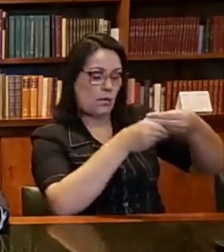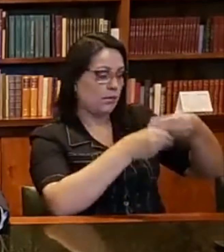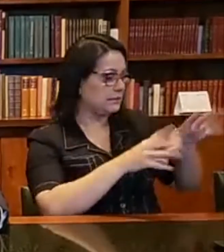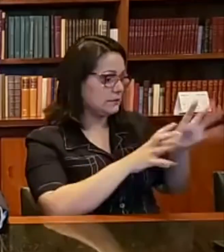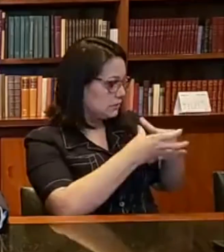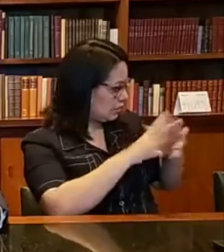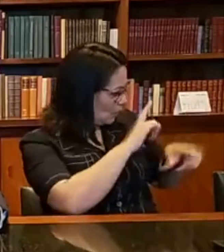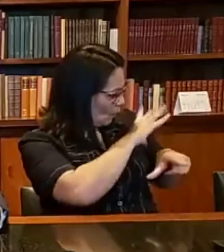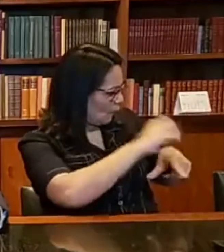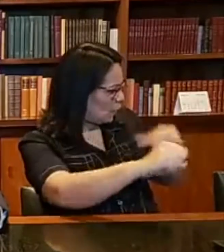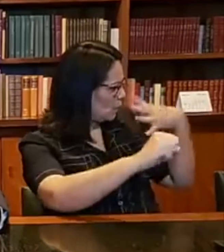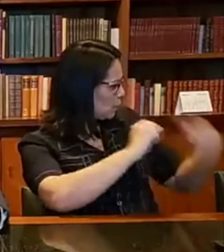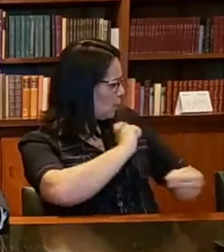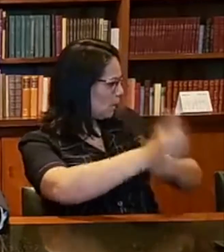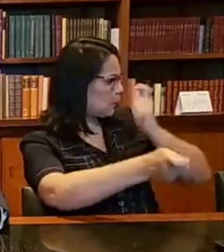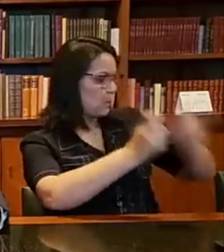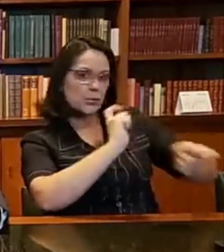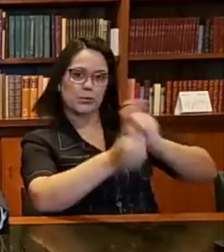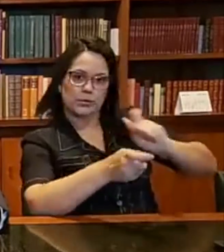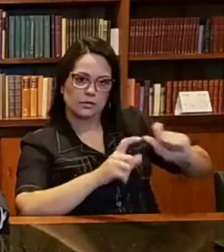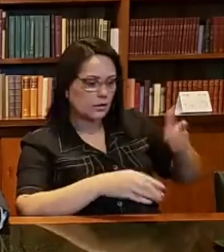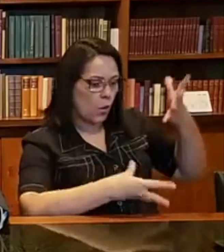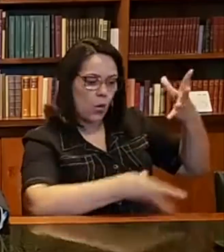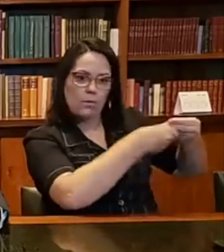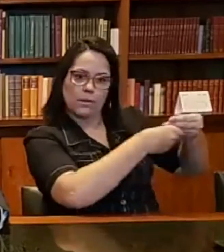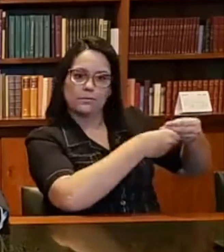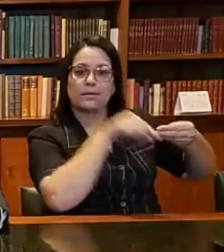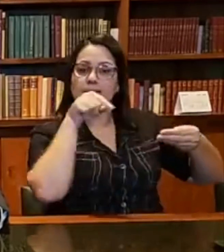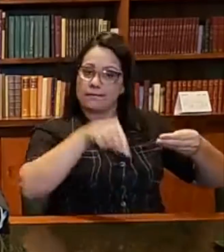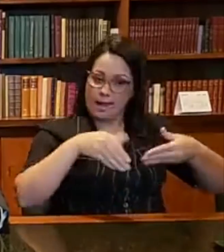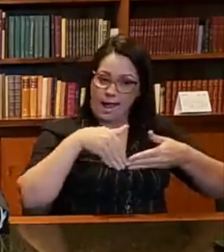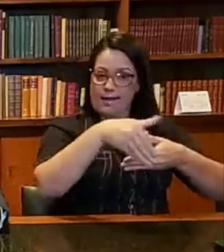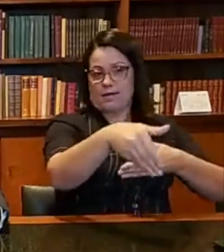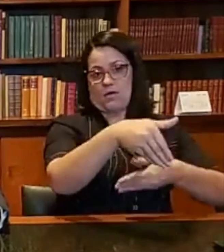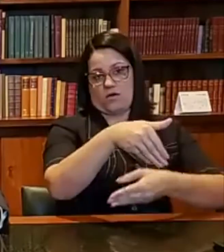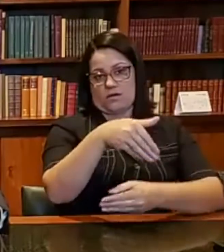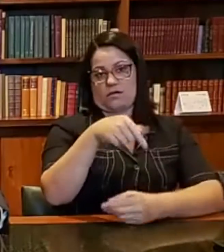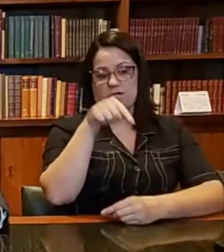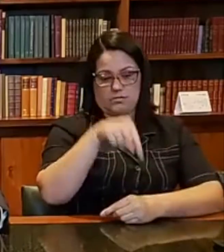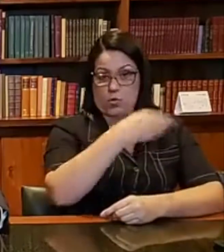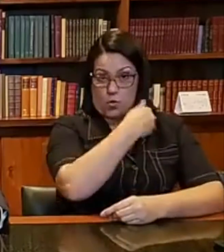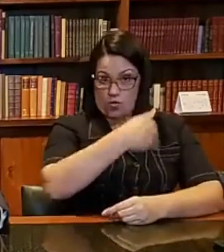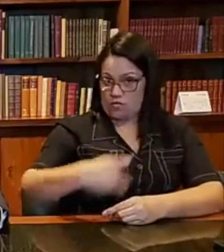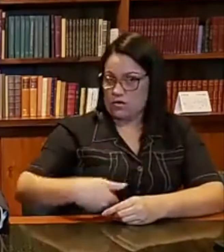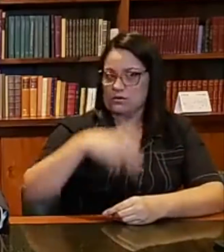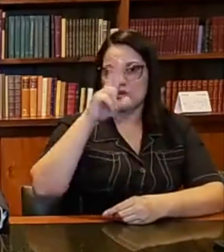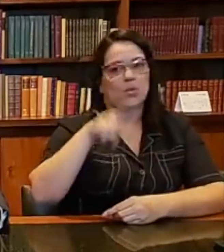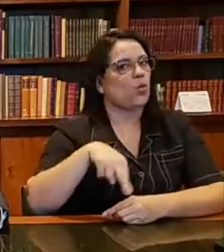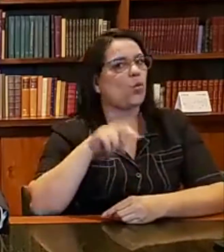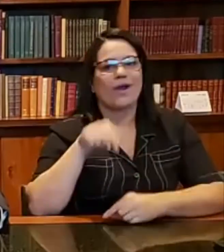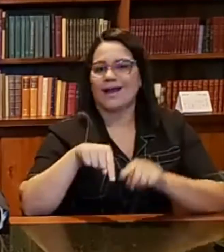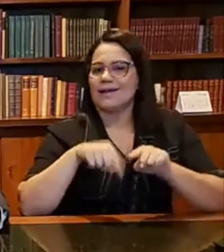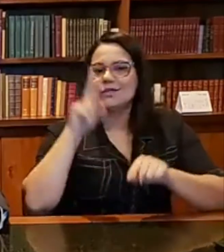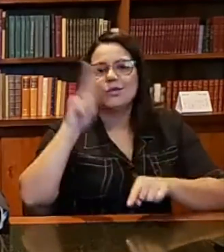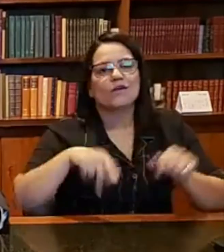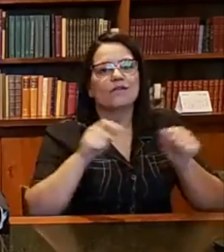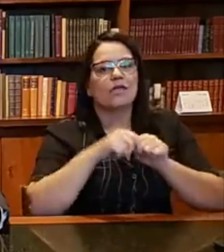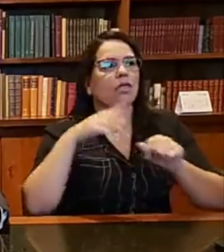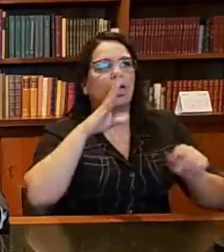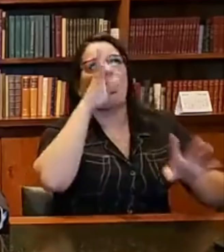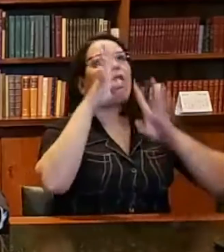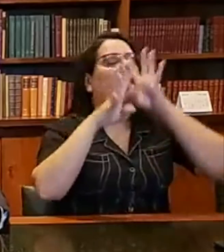disso, dado que este governo, o governo do senhor, nunca vai fazer nenhuma